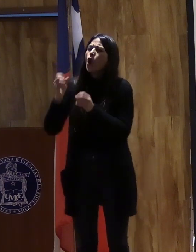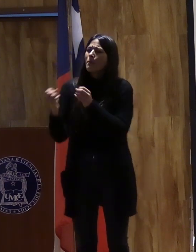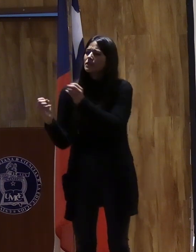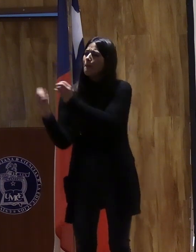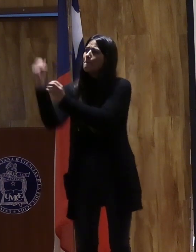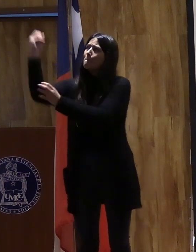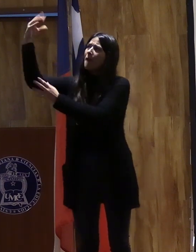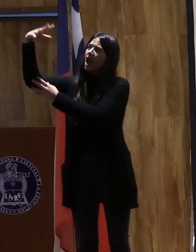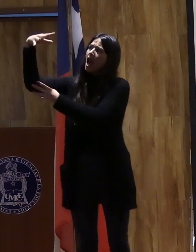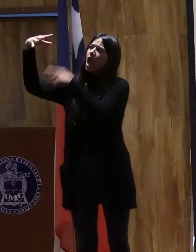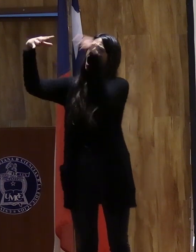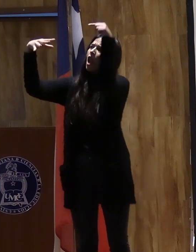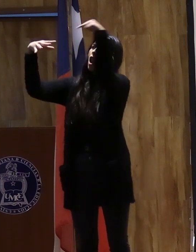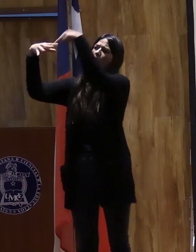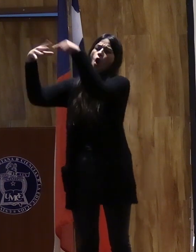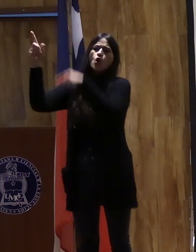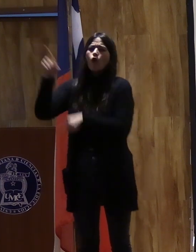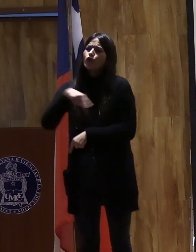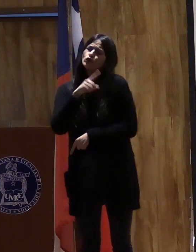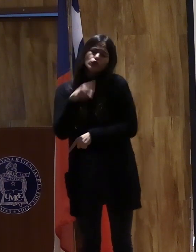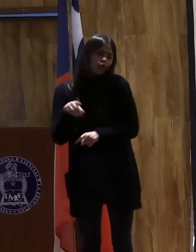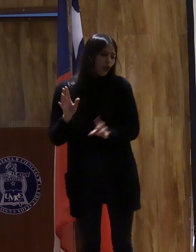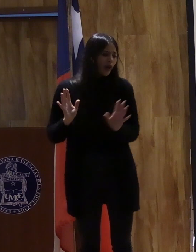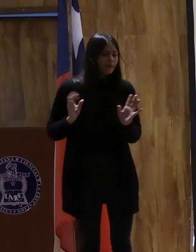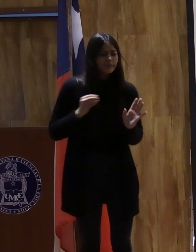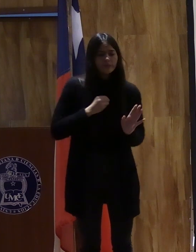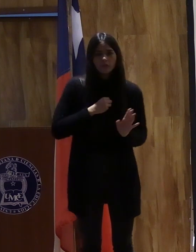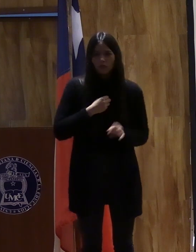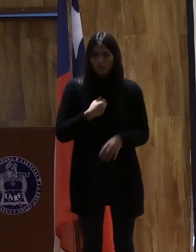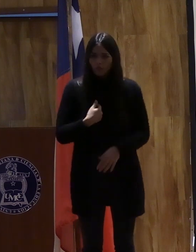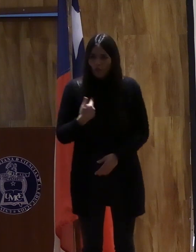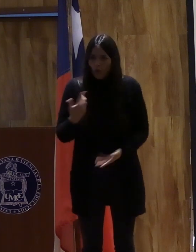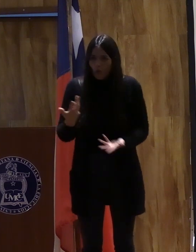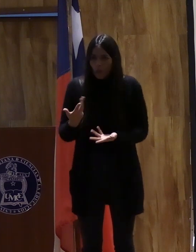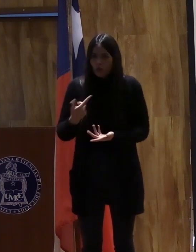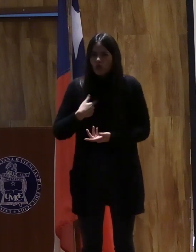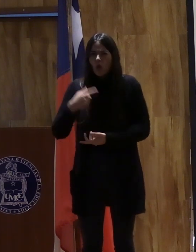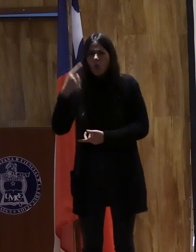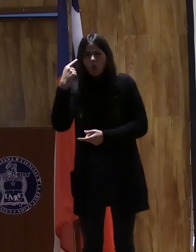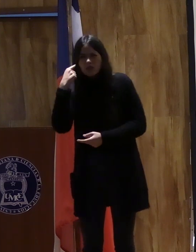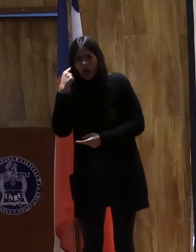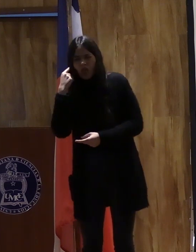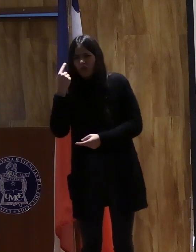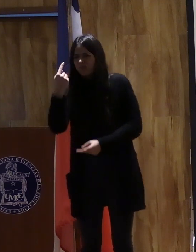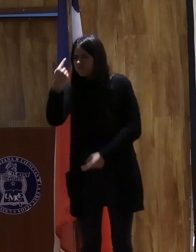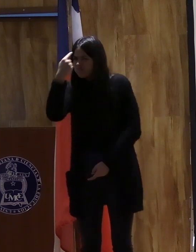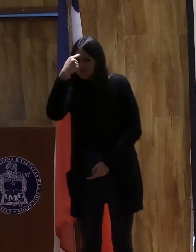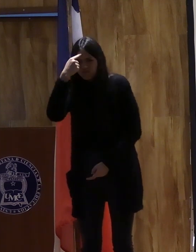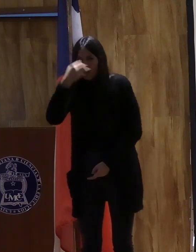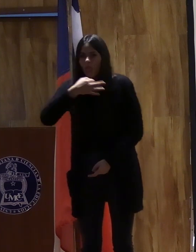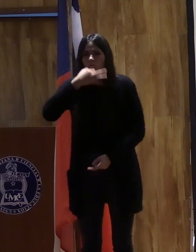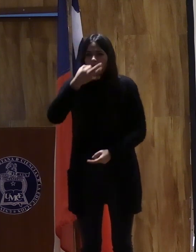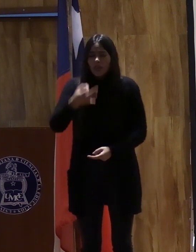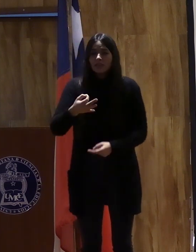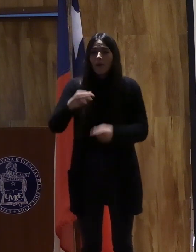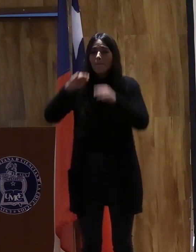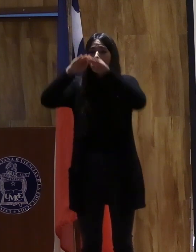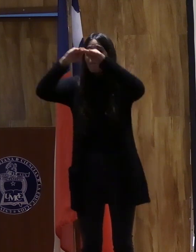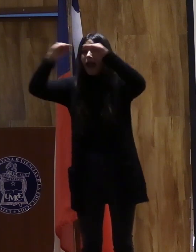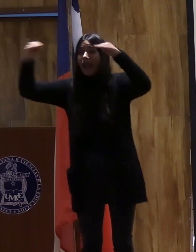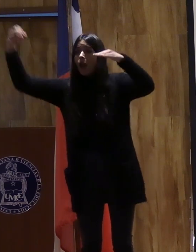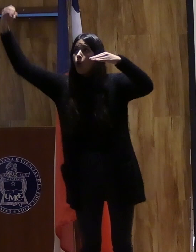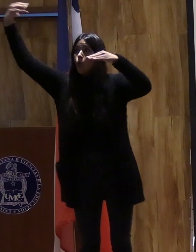no funcionan. ¿Cómo que no funcionan? Yo he escuchado esos dos argumentos idiotas, que los paneles fotovoltaicos